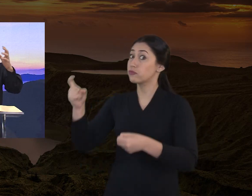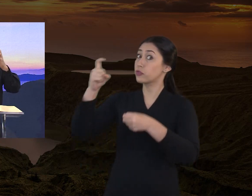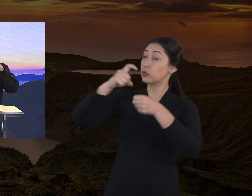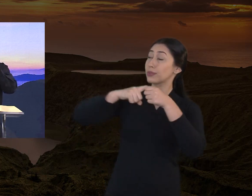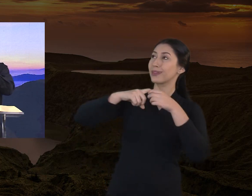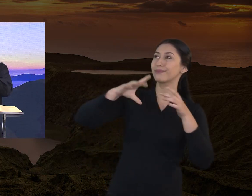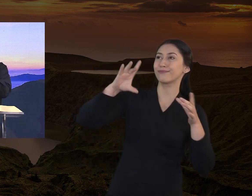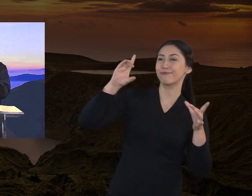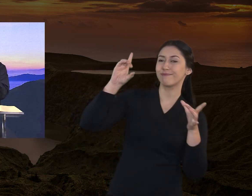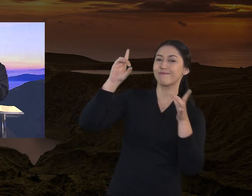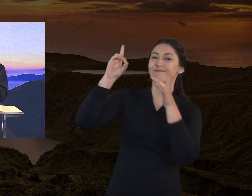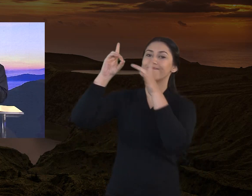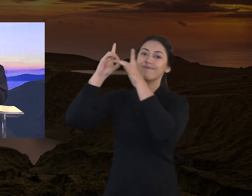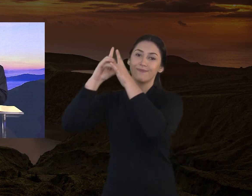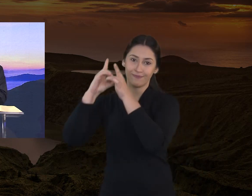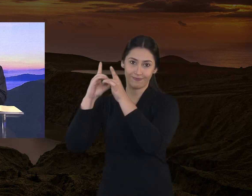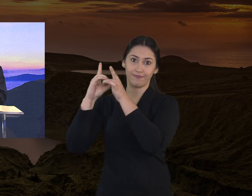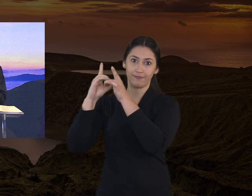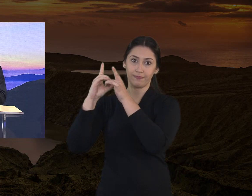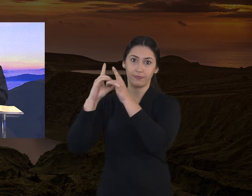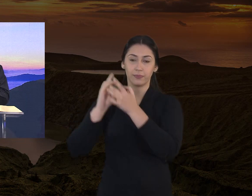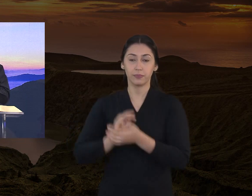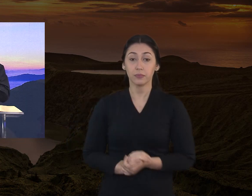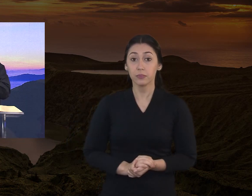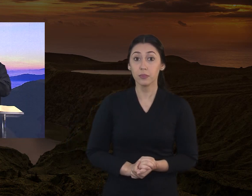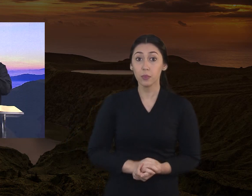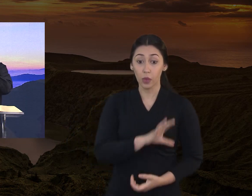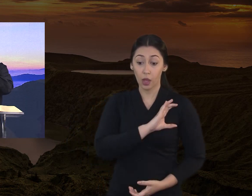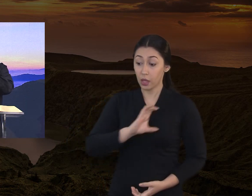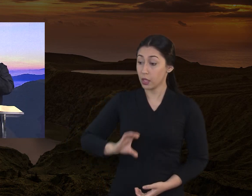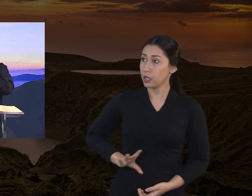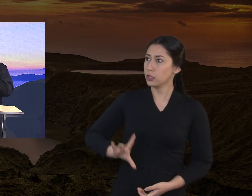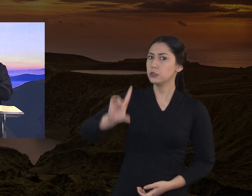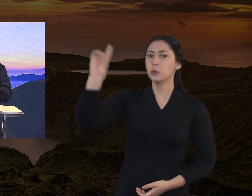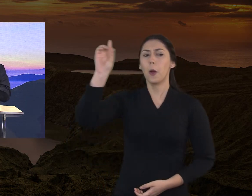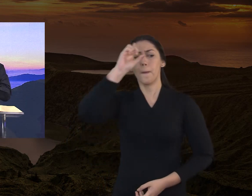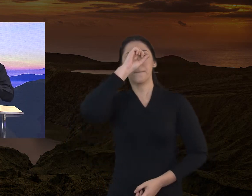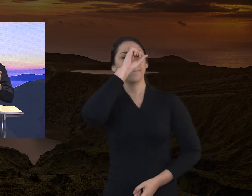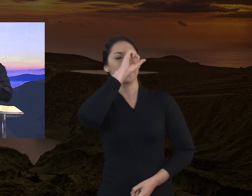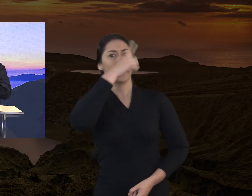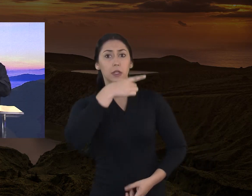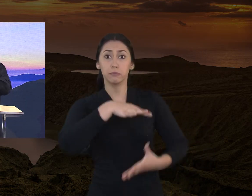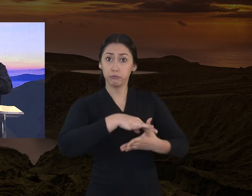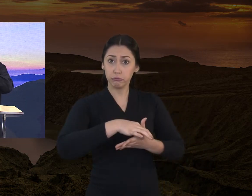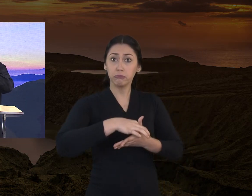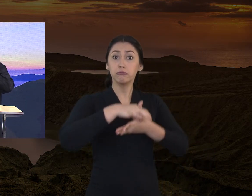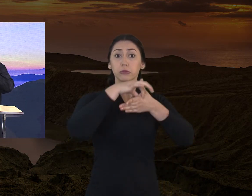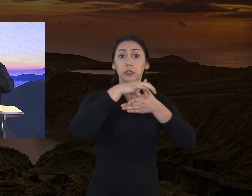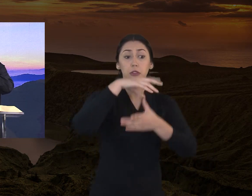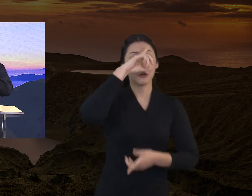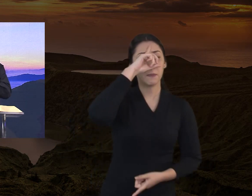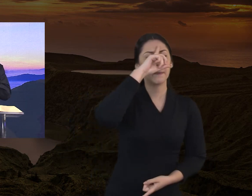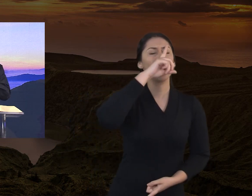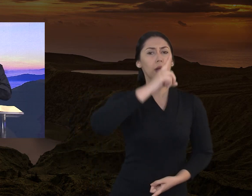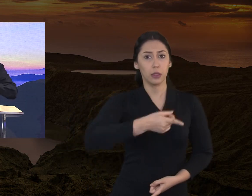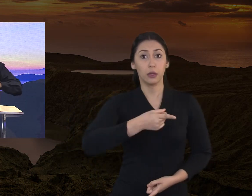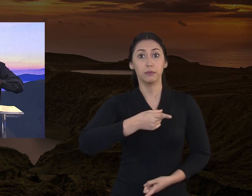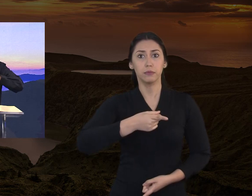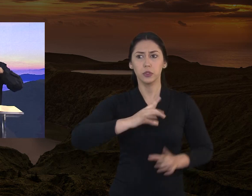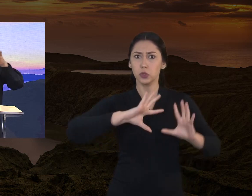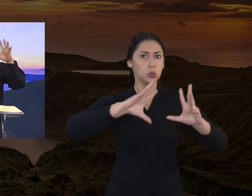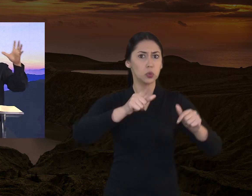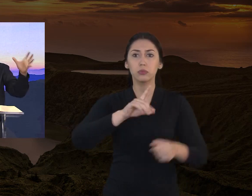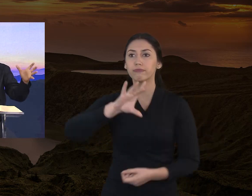se conectar com Cristo. E Cristo sendo o líder, Cristo sendo o cabeça